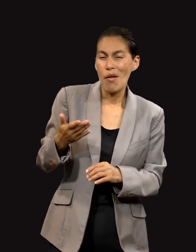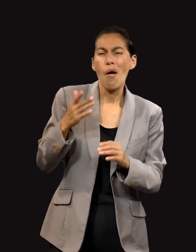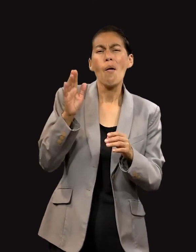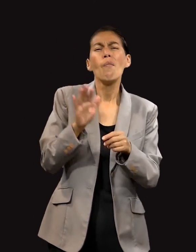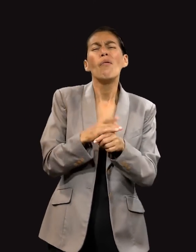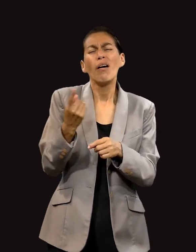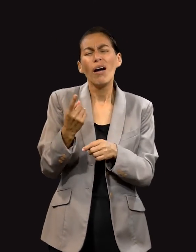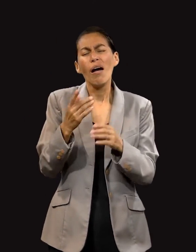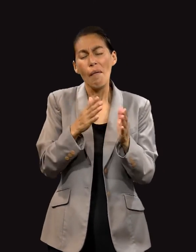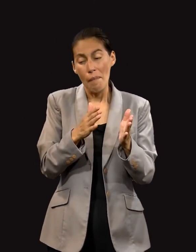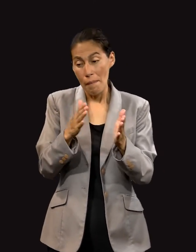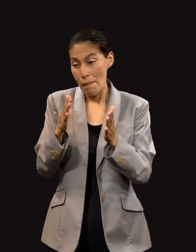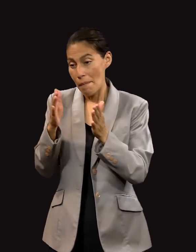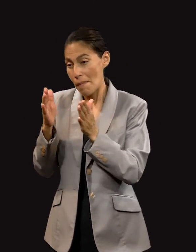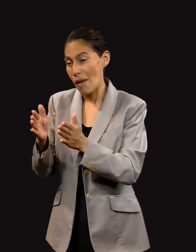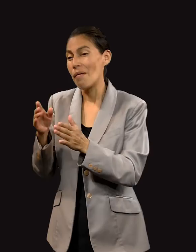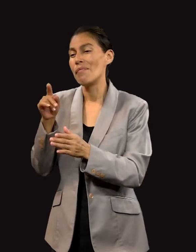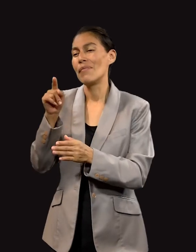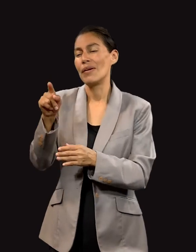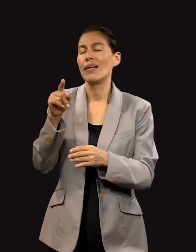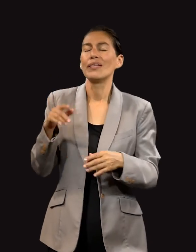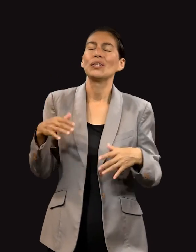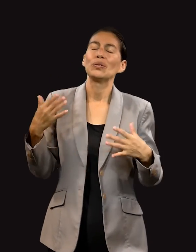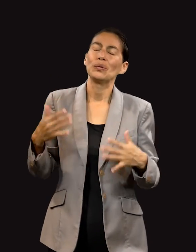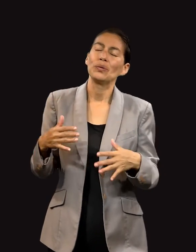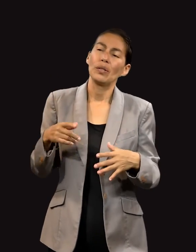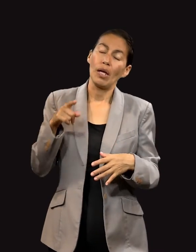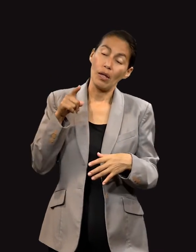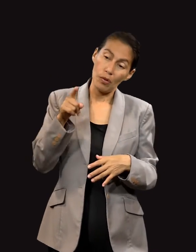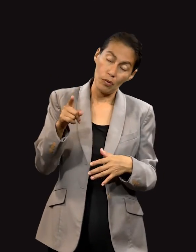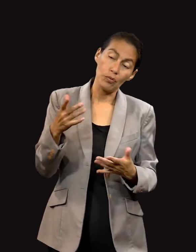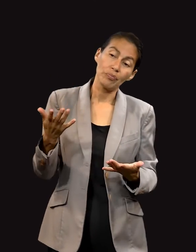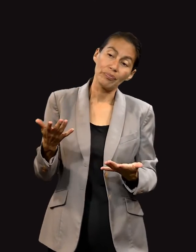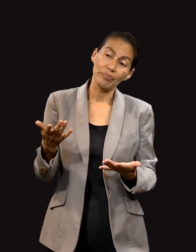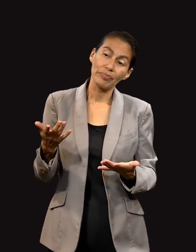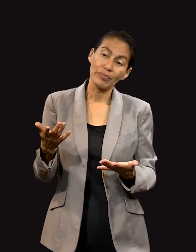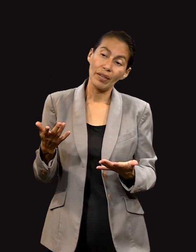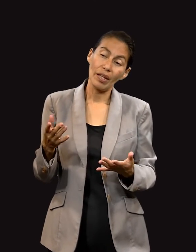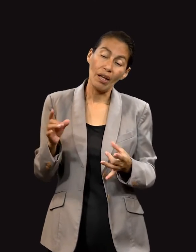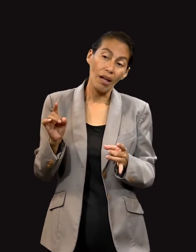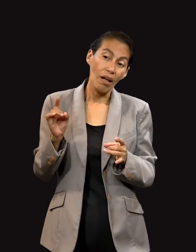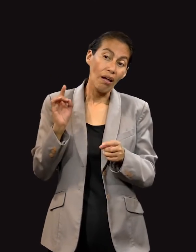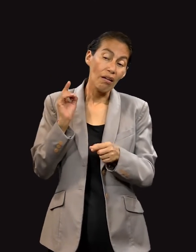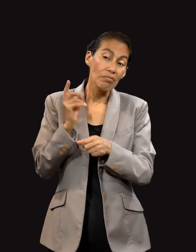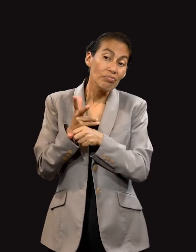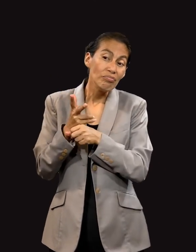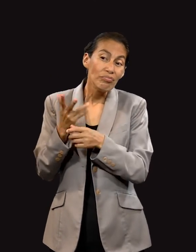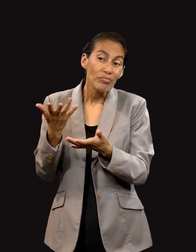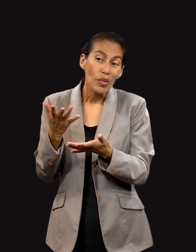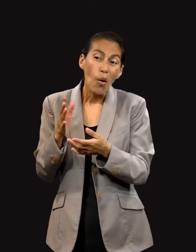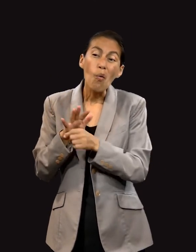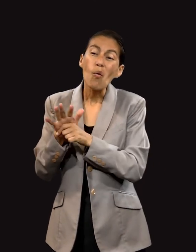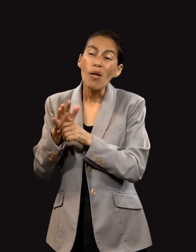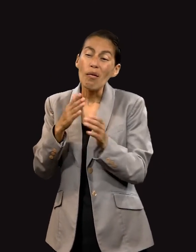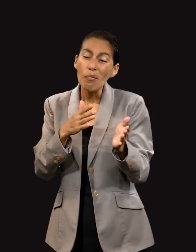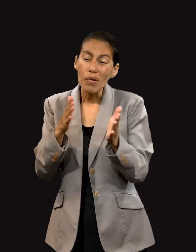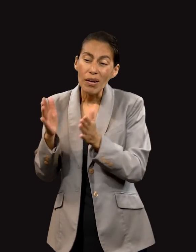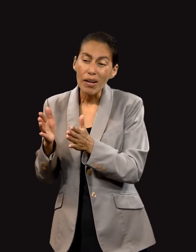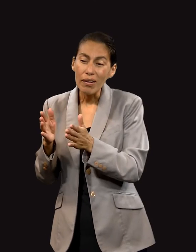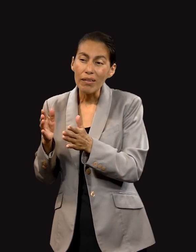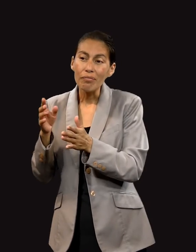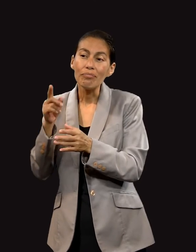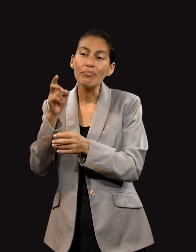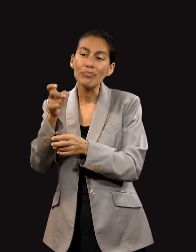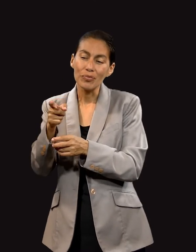ti por una razón. Tiene un plan para ti. Y entonces, pues tú tienes que ver, descubrir cuál es el plan que